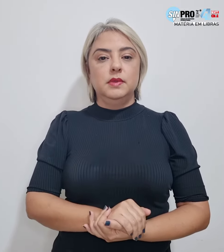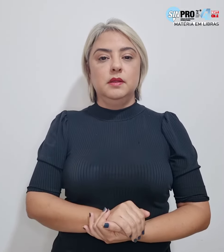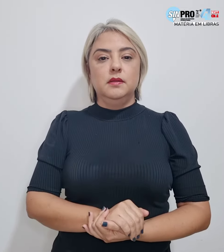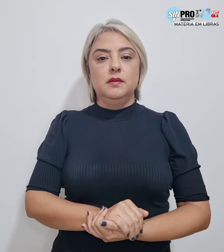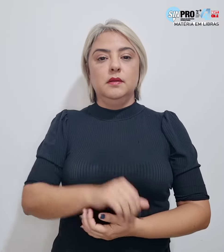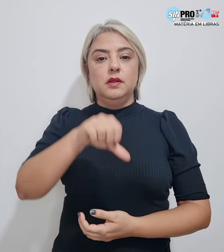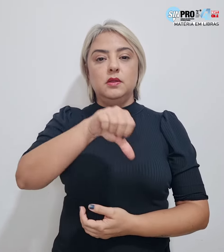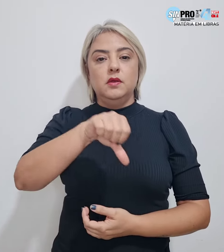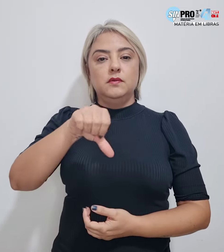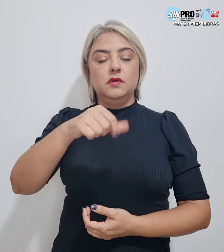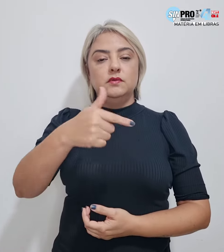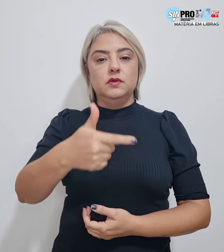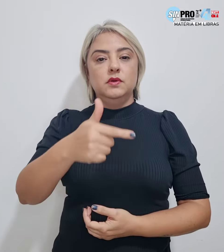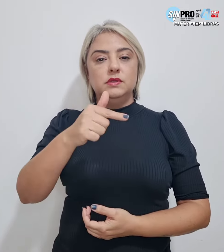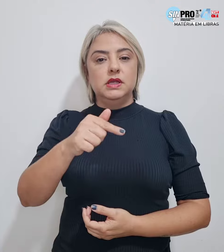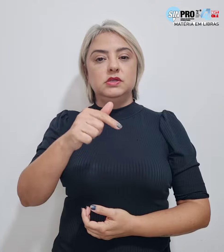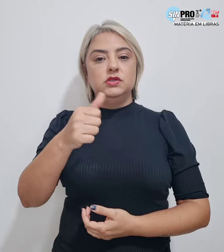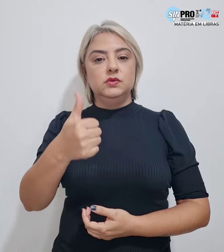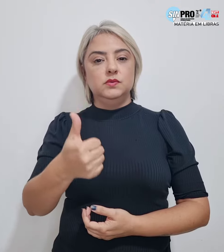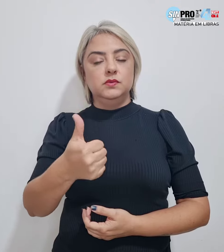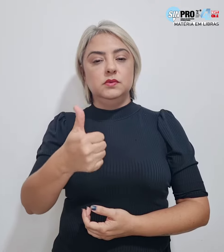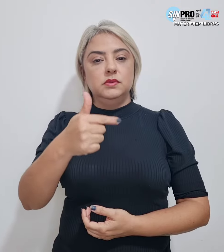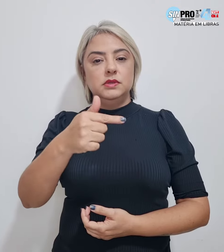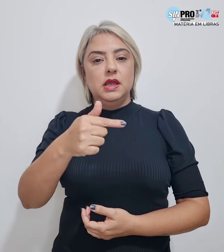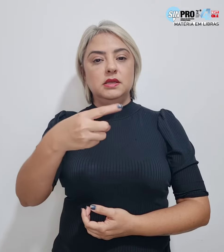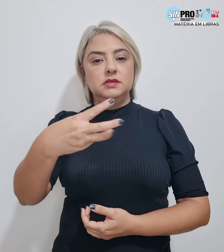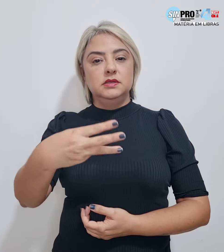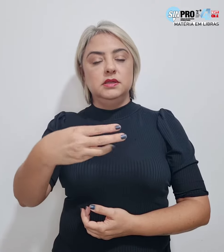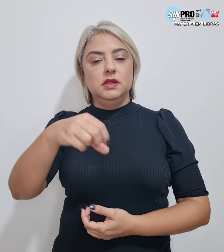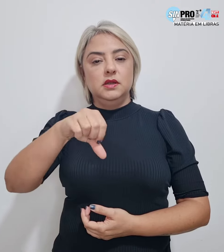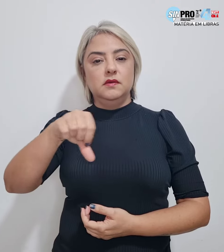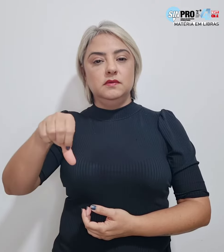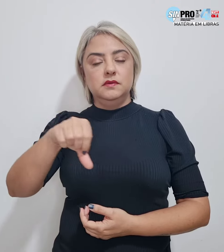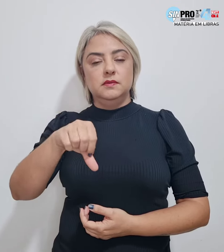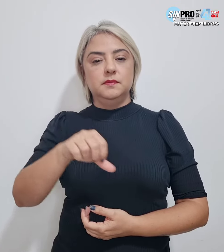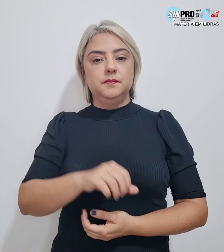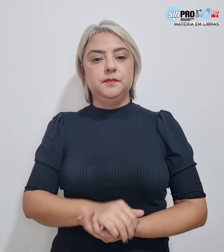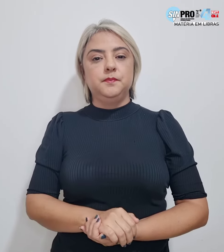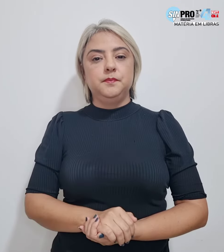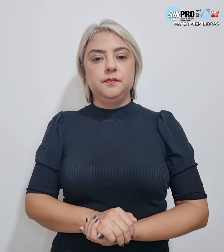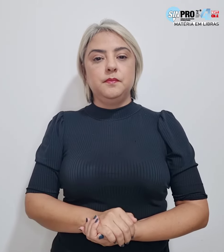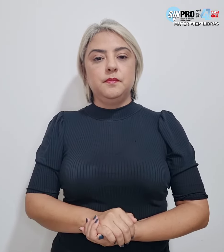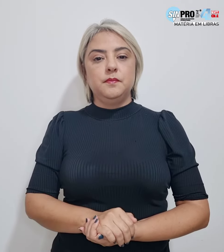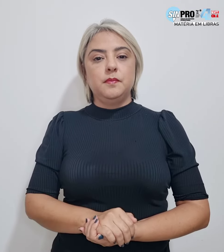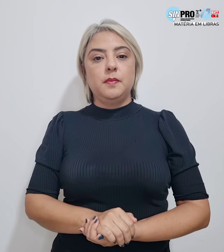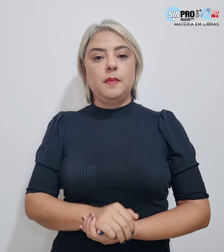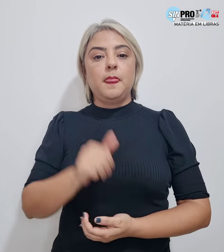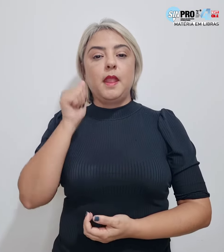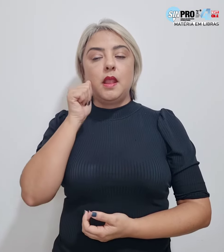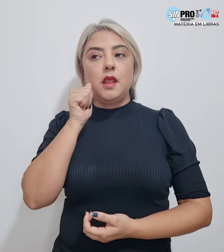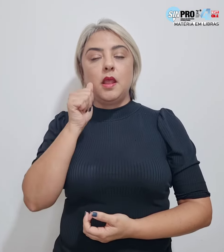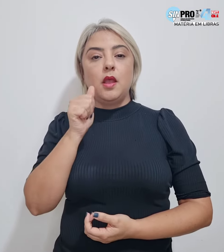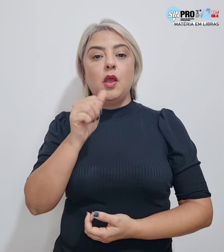992717399. Consuelita